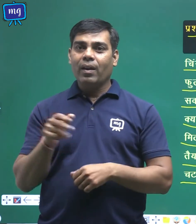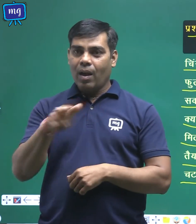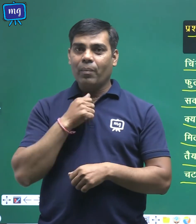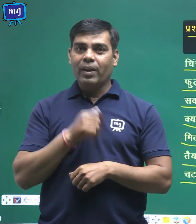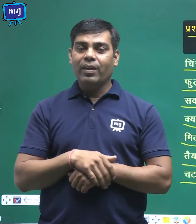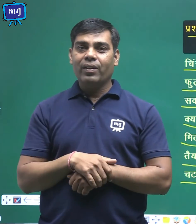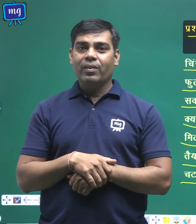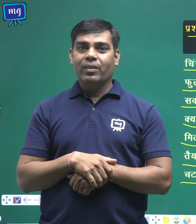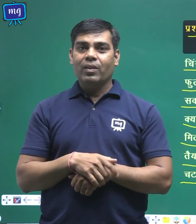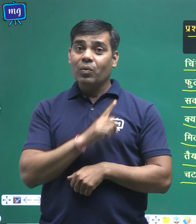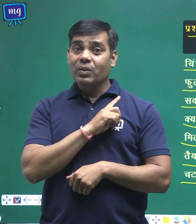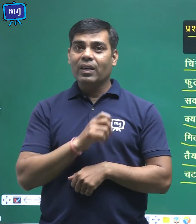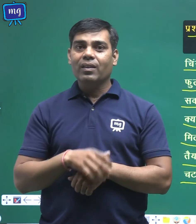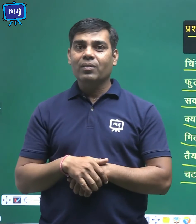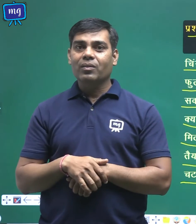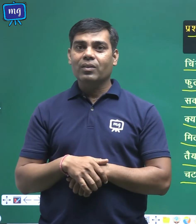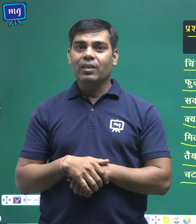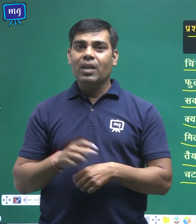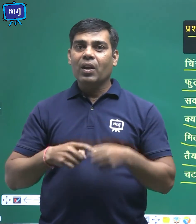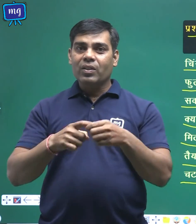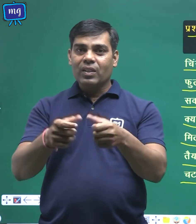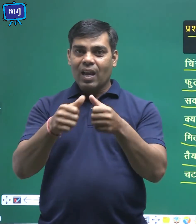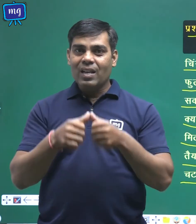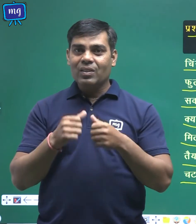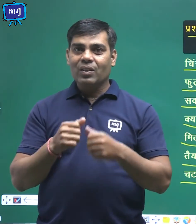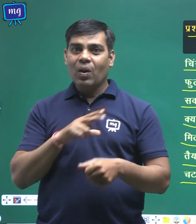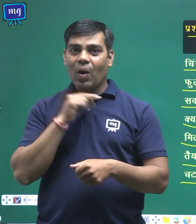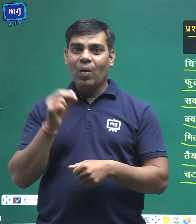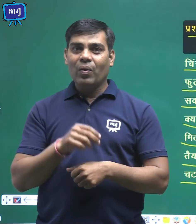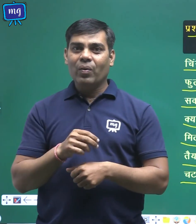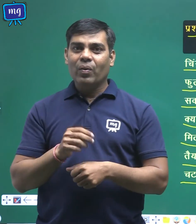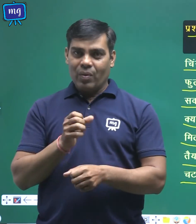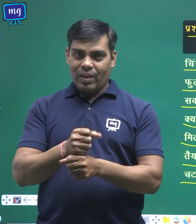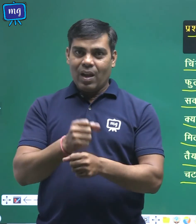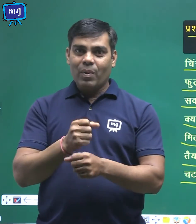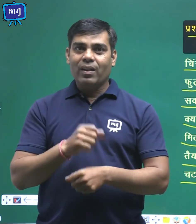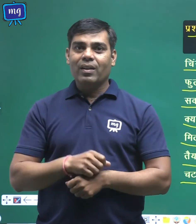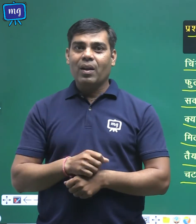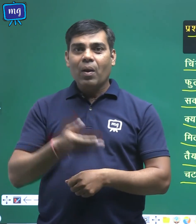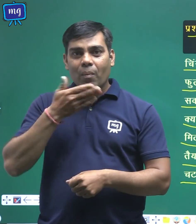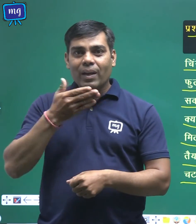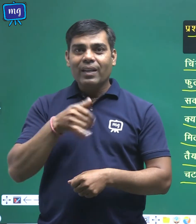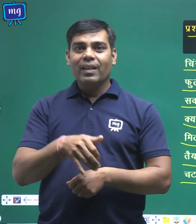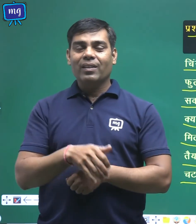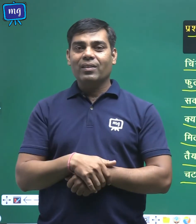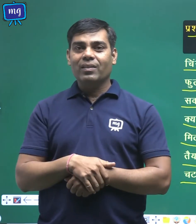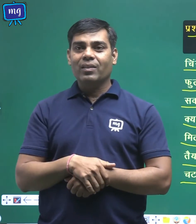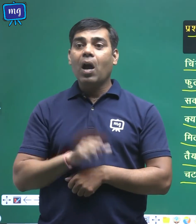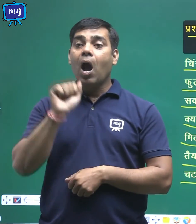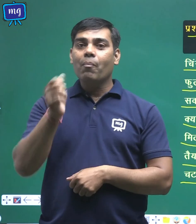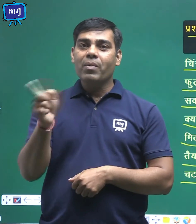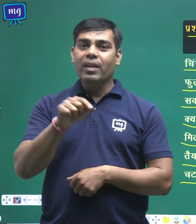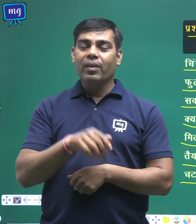हमने उसके प्रश्नोत्तर और व्याकरण पढ़ी है। आप